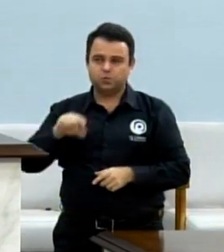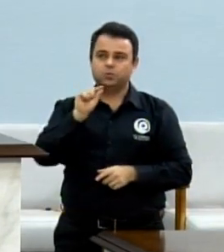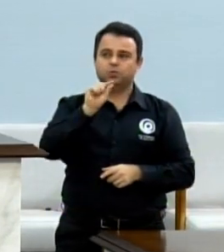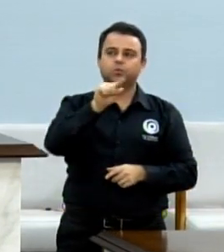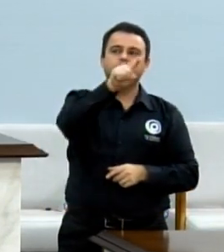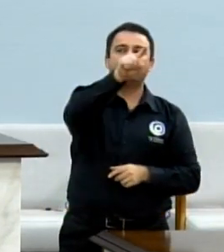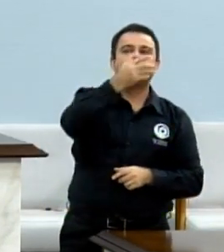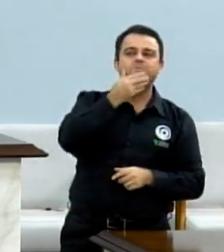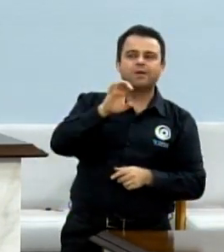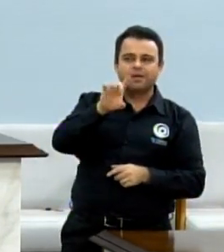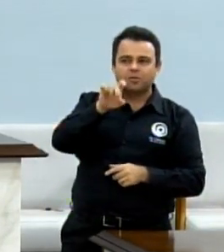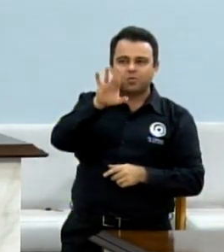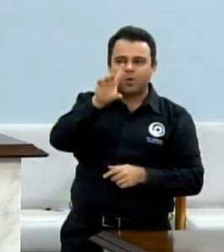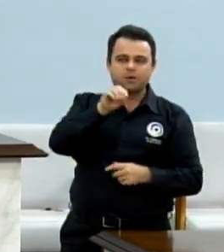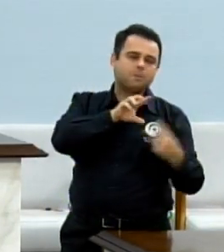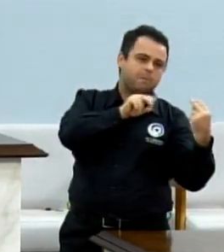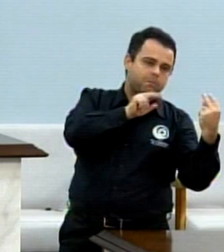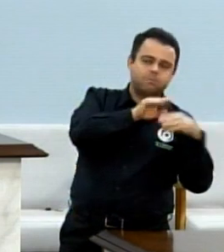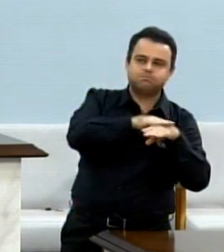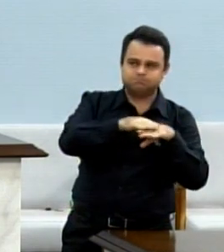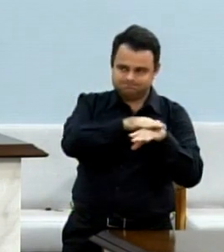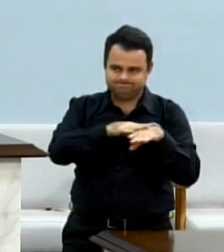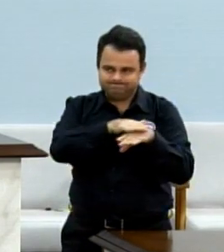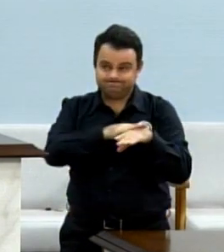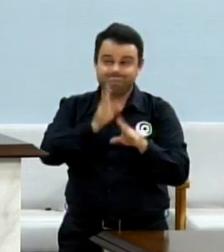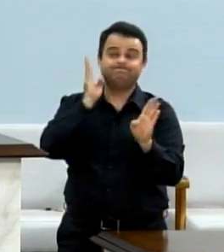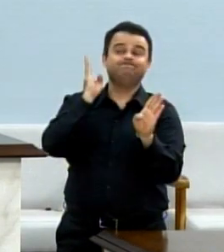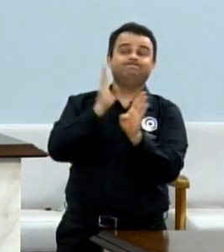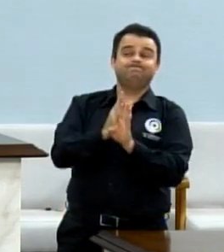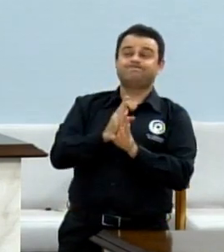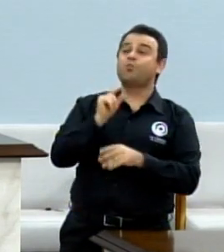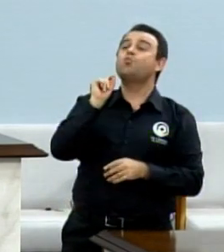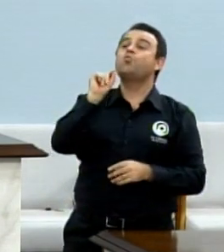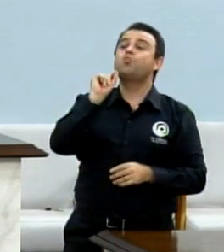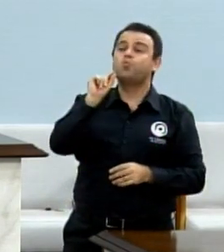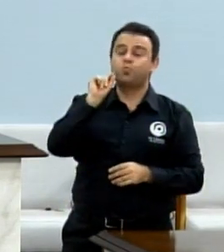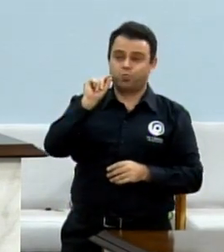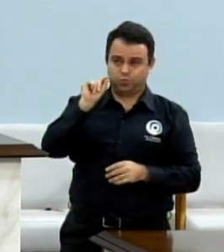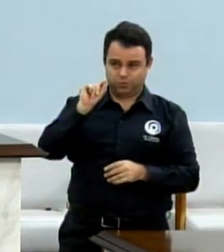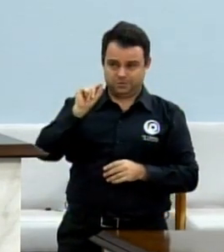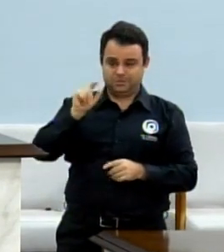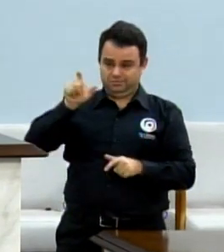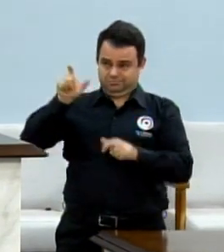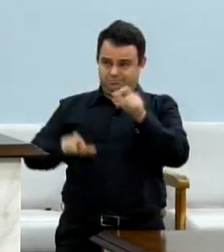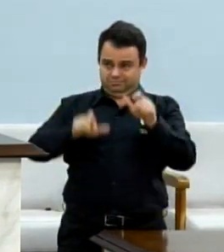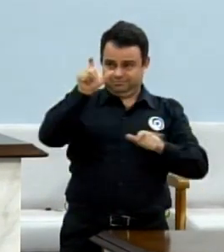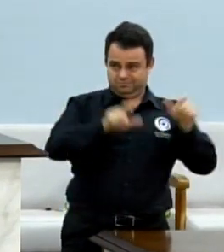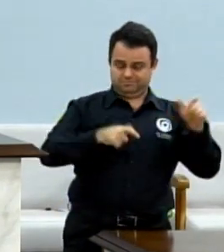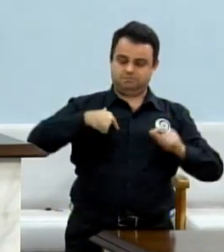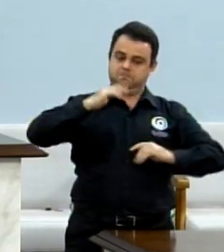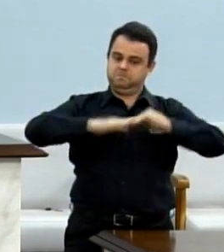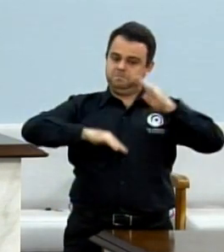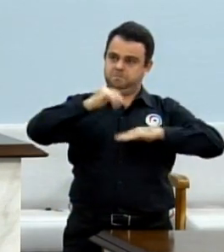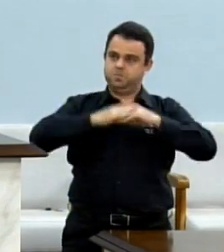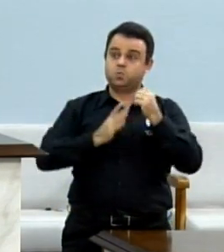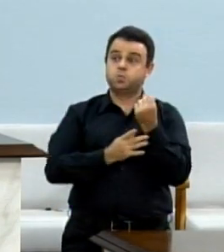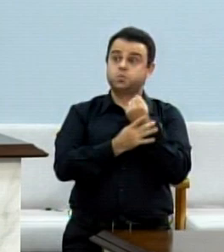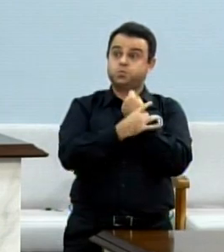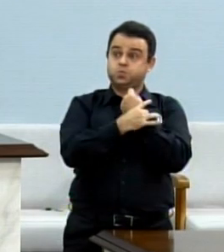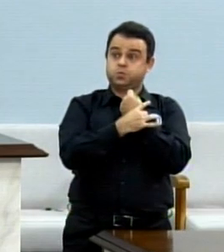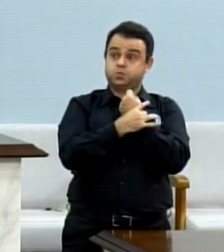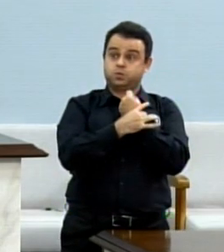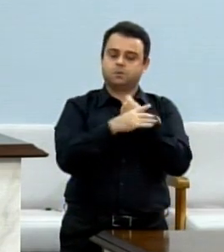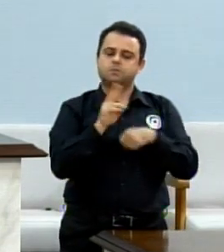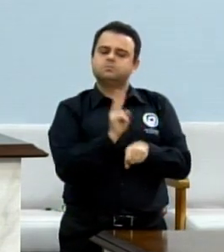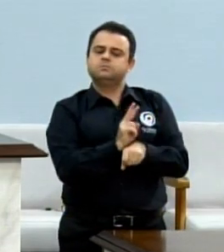doutor Eduardo ainda há pouco sobre a cultura. Nosso maior problema hoje, enquanto profissionais da segurança de dados, né, da privacidade de dados, é a